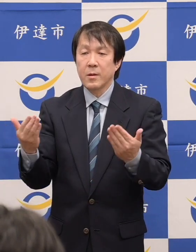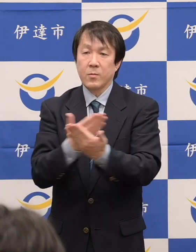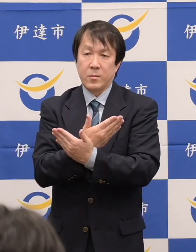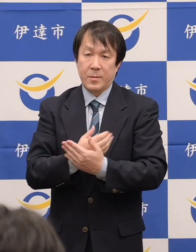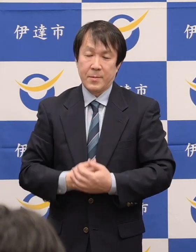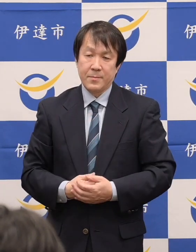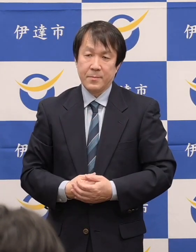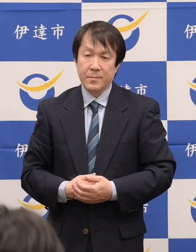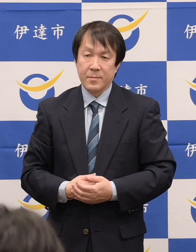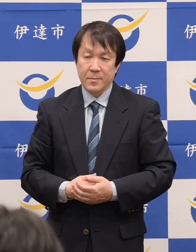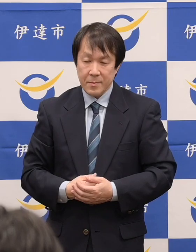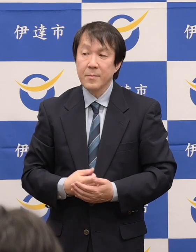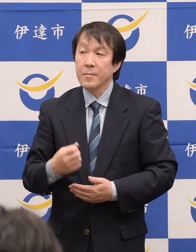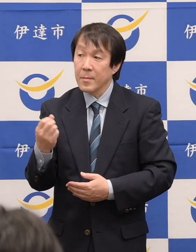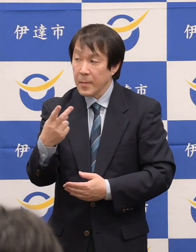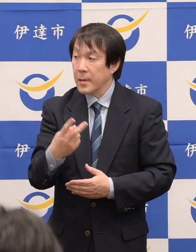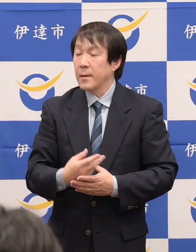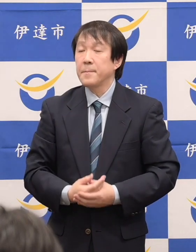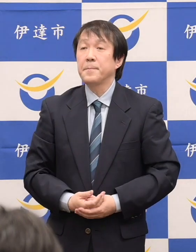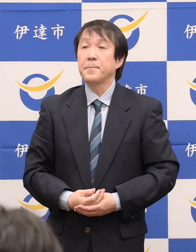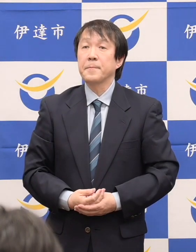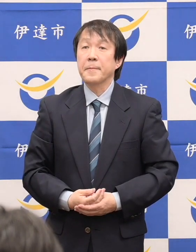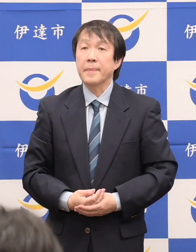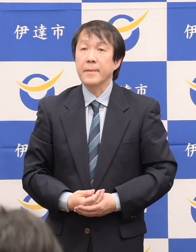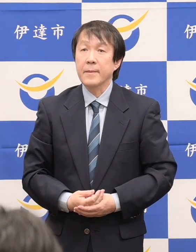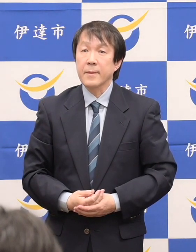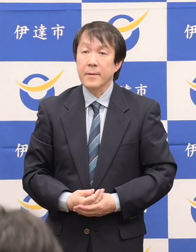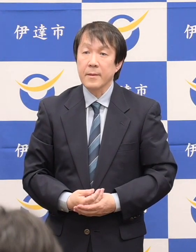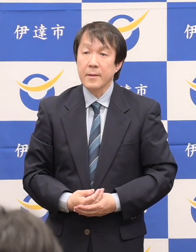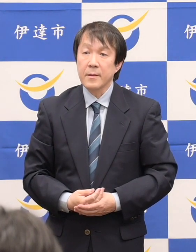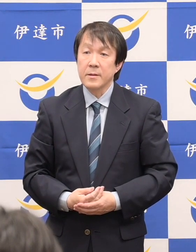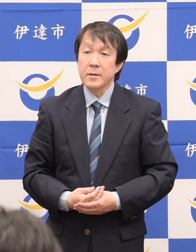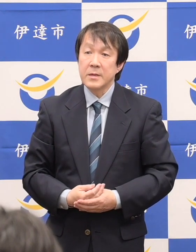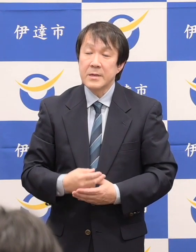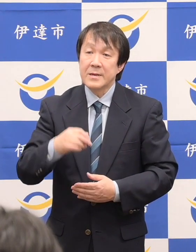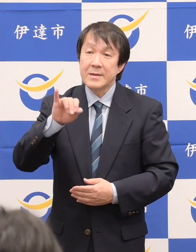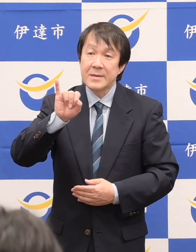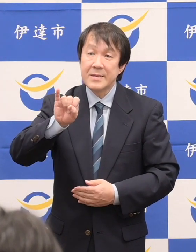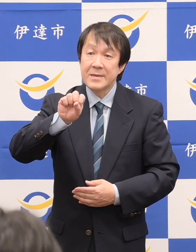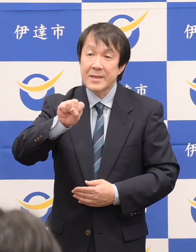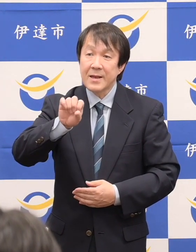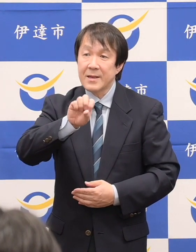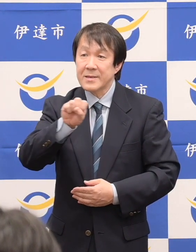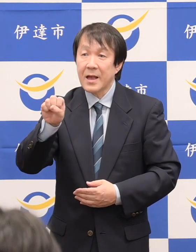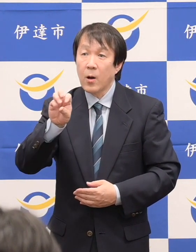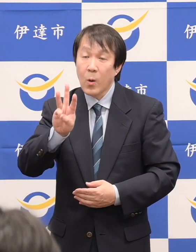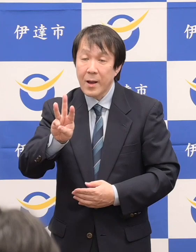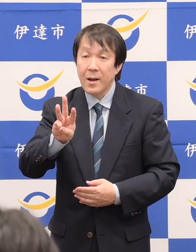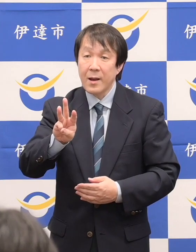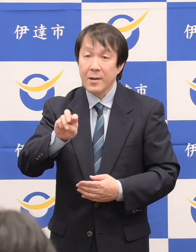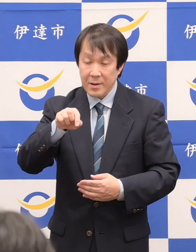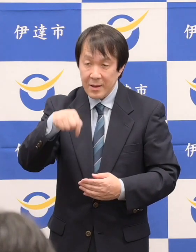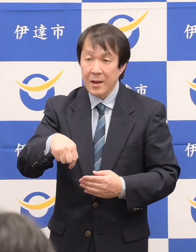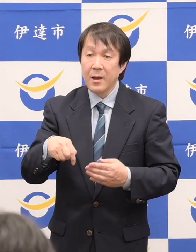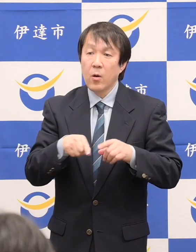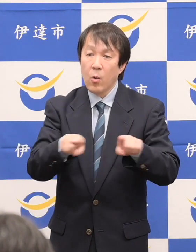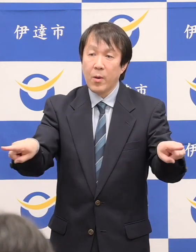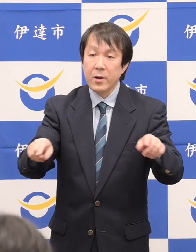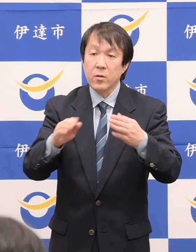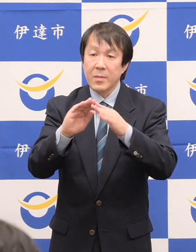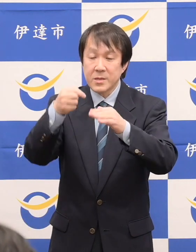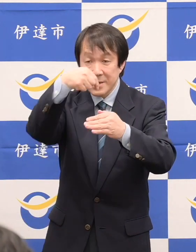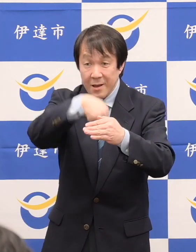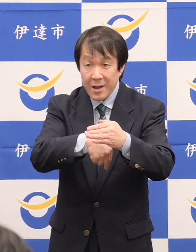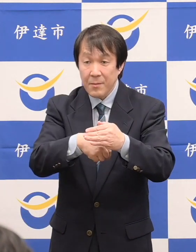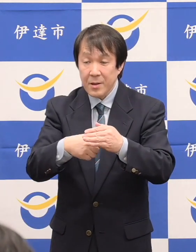これも同じなんですけども、伊佐沢、柳川町の伊佐沢から小原の町中まで行く